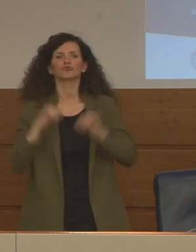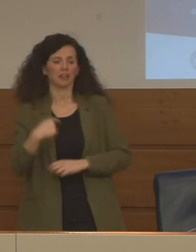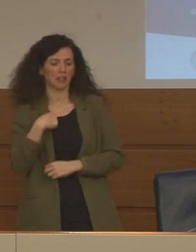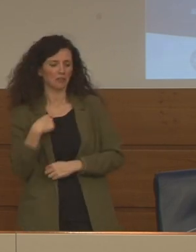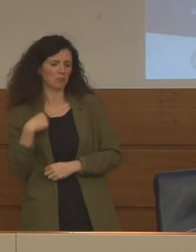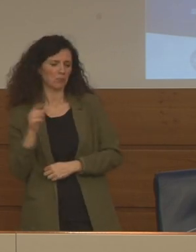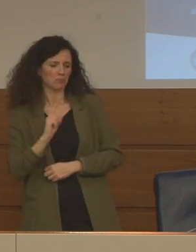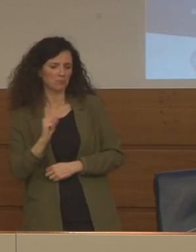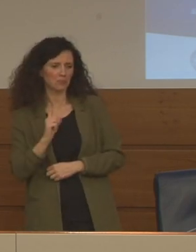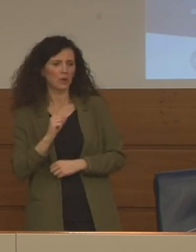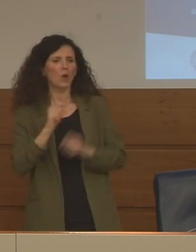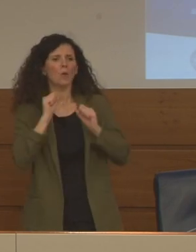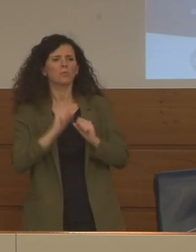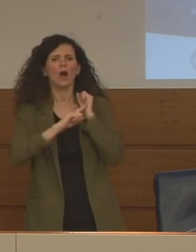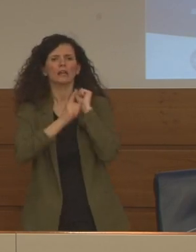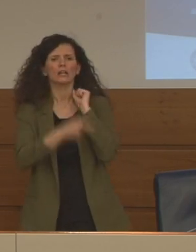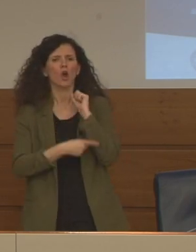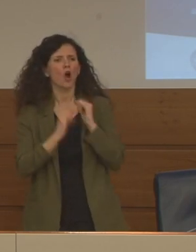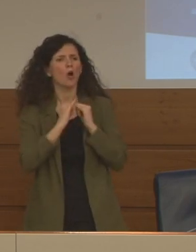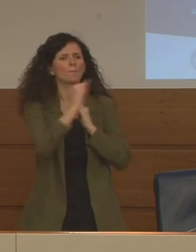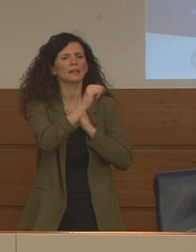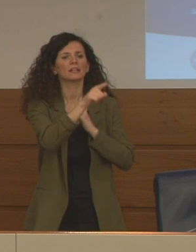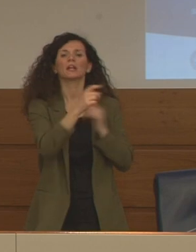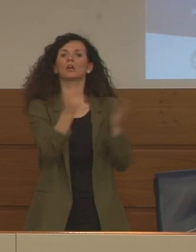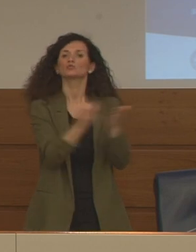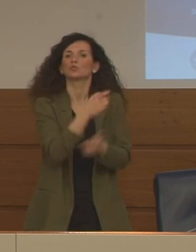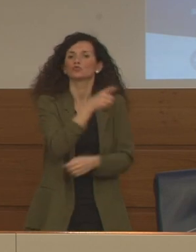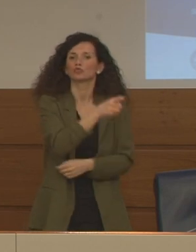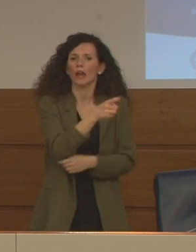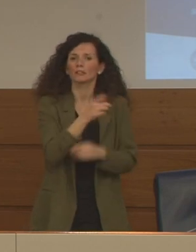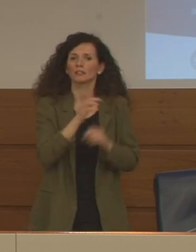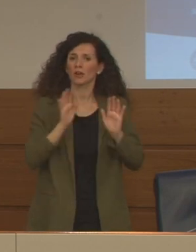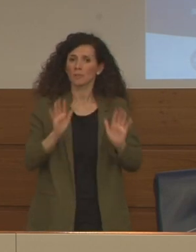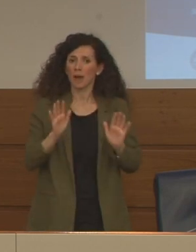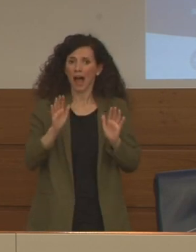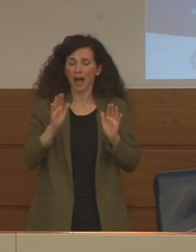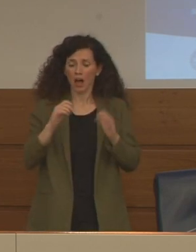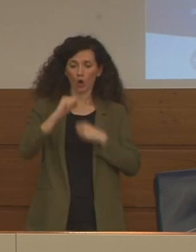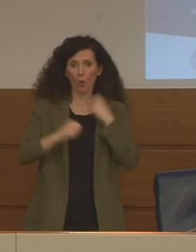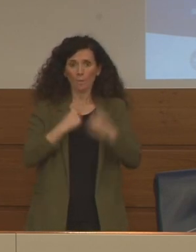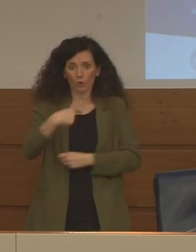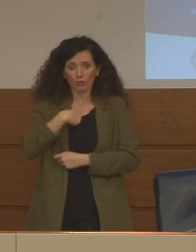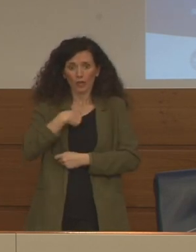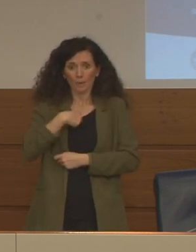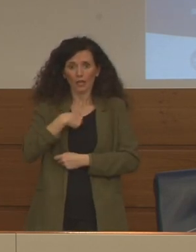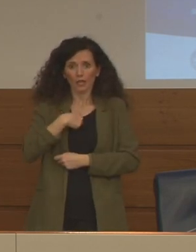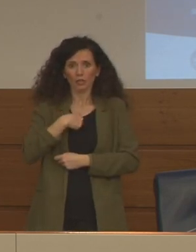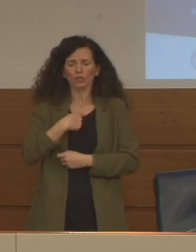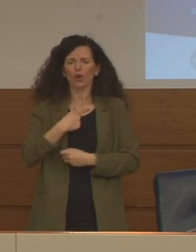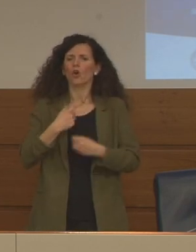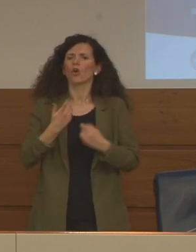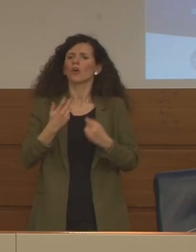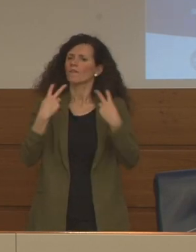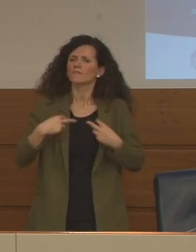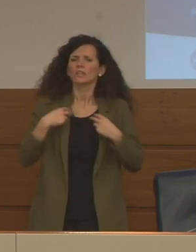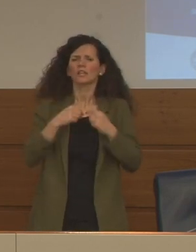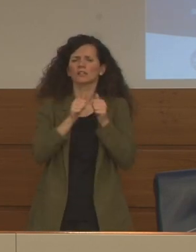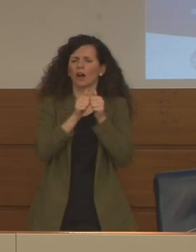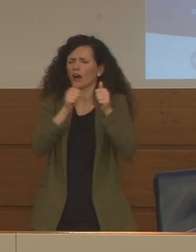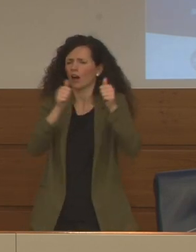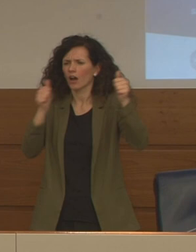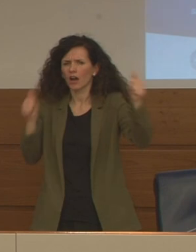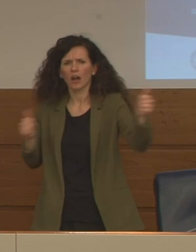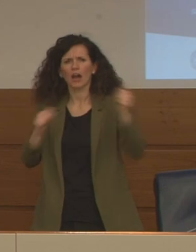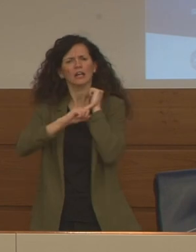persone che sono a centinaia di chilometri da noi il nostro comportamento anche se viviamo a centinaia di chilometri della lombardia